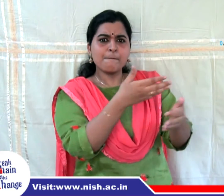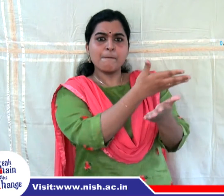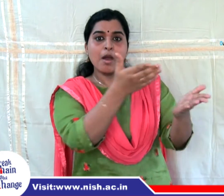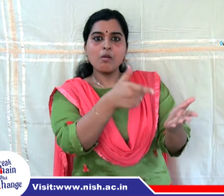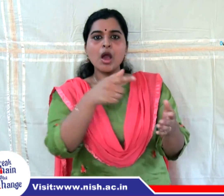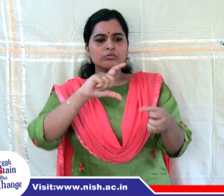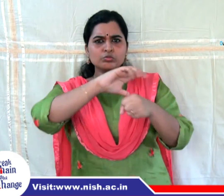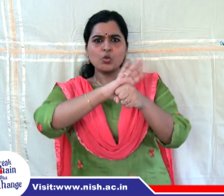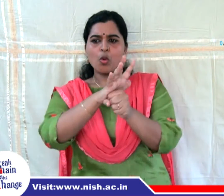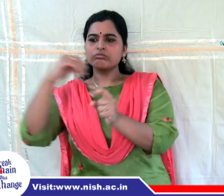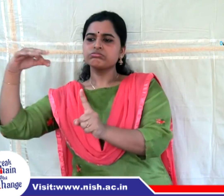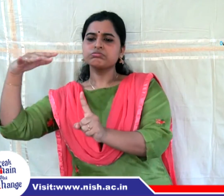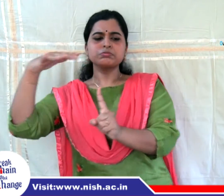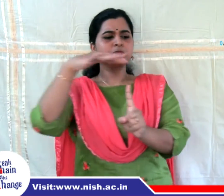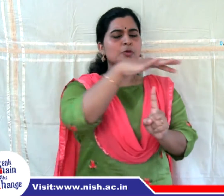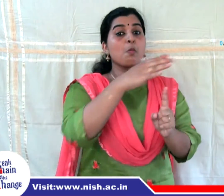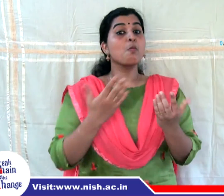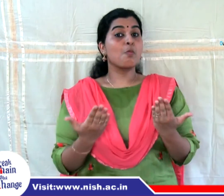പുലർത്തുകയും ചെയ്യുന്ന മനുഷ്യരിലും രോഗകാരിയാകാറുണ്ട്.